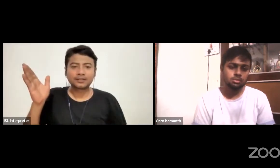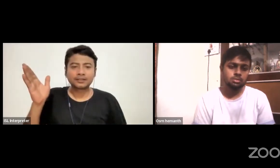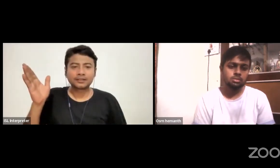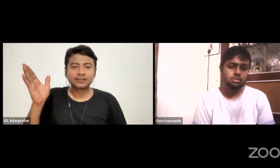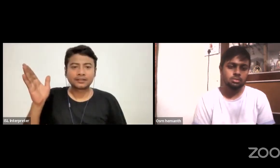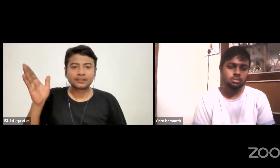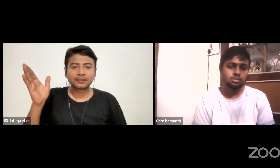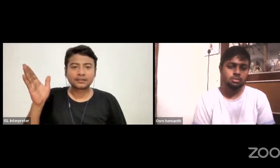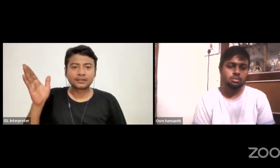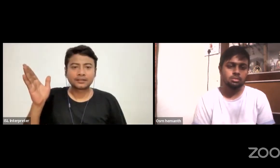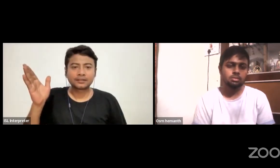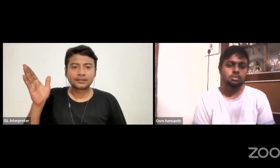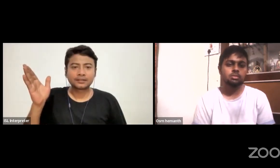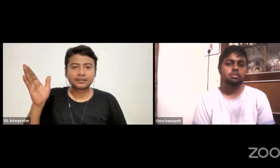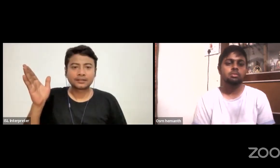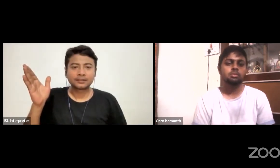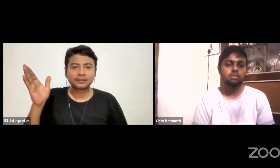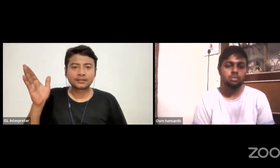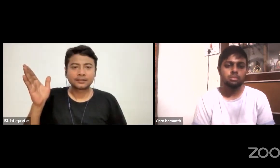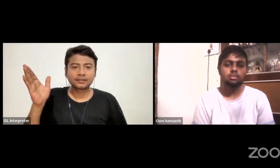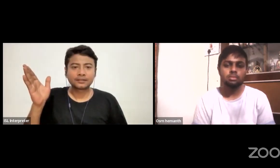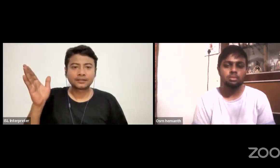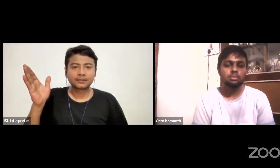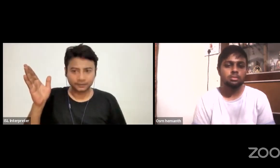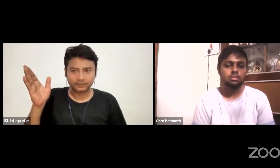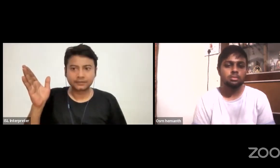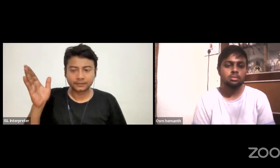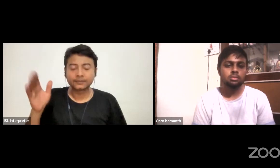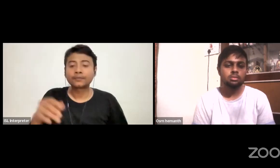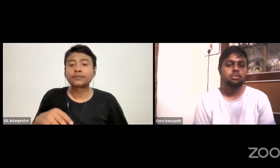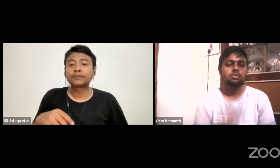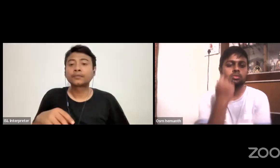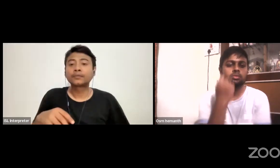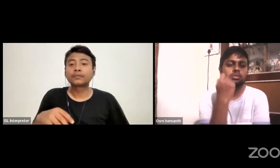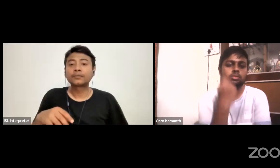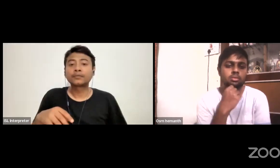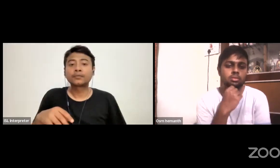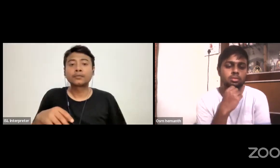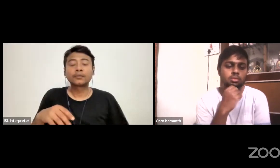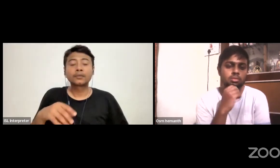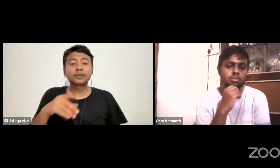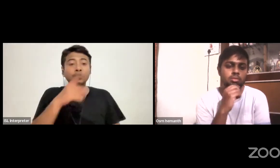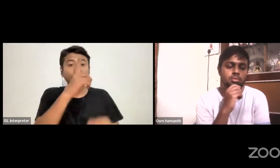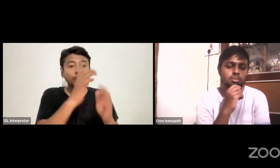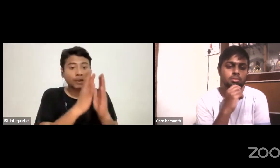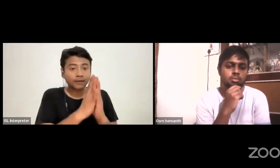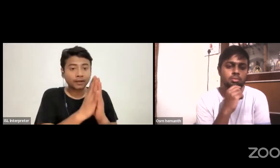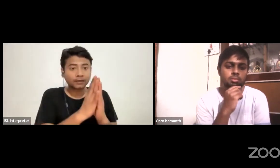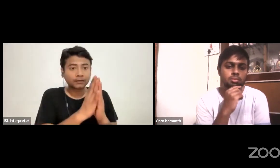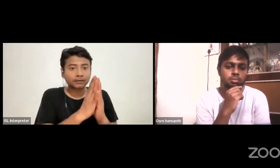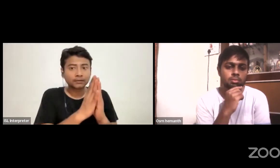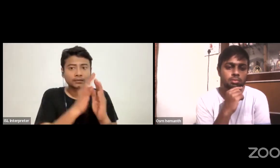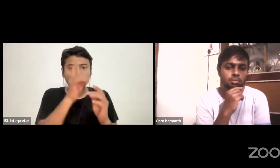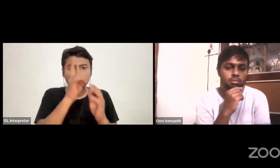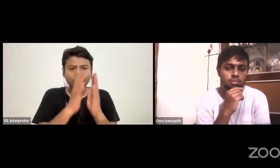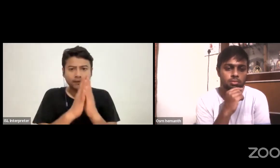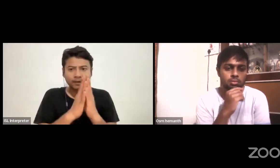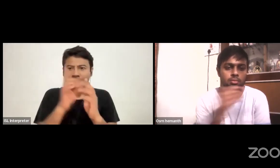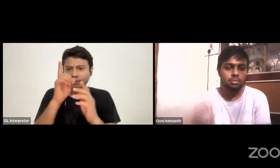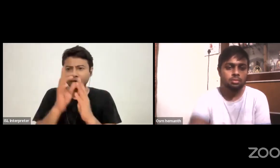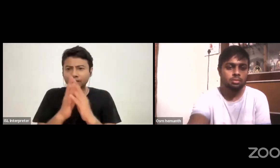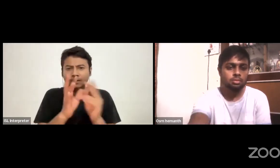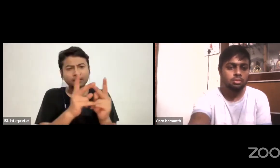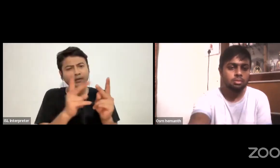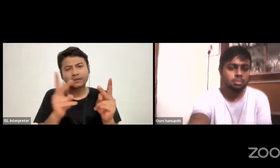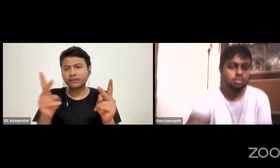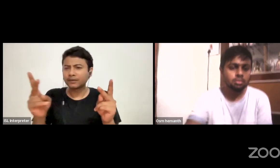लोकों का क्या हूं, महेश्वर हूं, मतलब ईश्वरों का भी ईश्वर हूं। बहुत सारे ईश्वर हैं इस जगत में, हम देखते हैं,